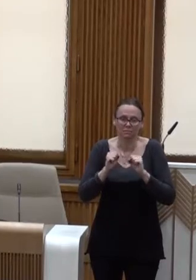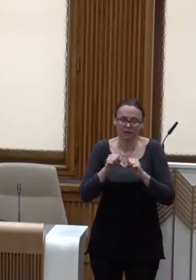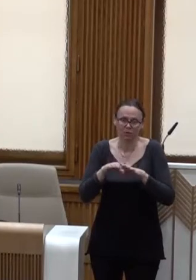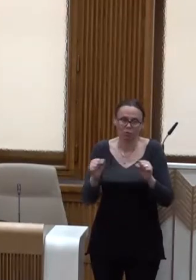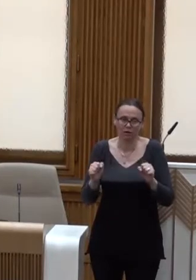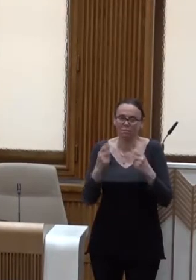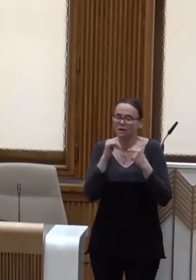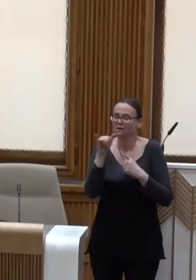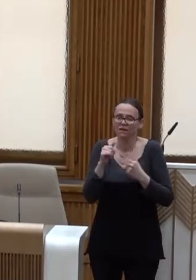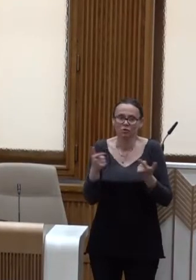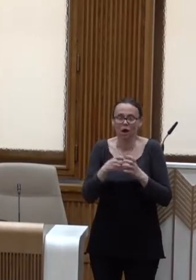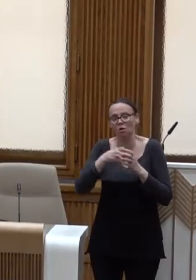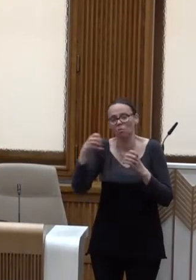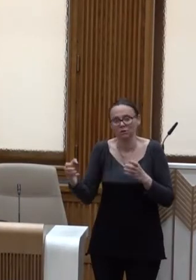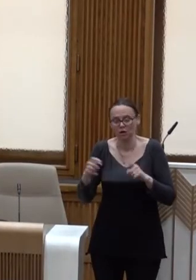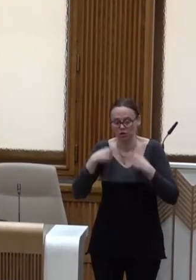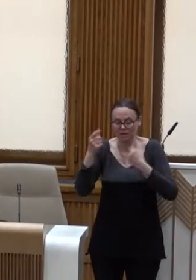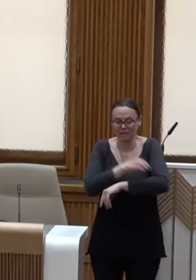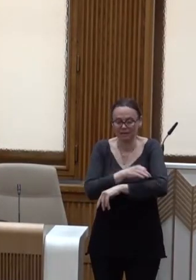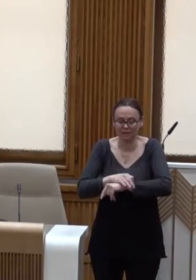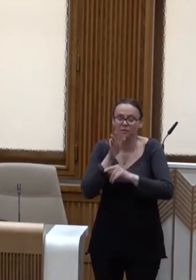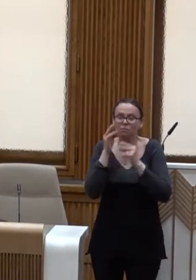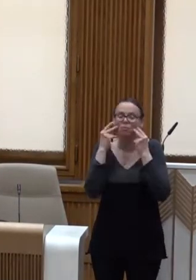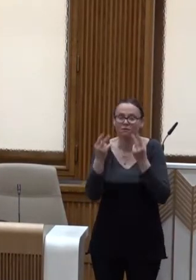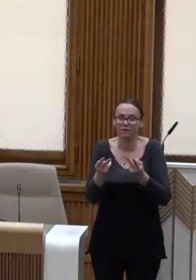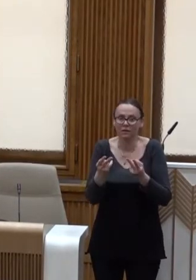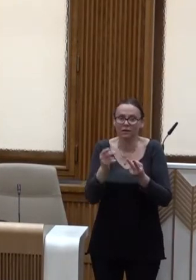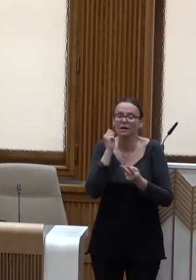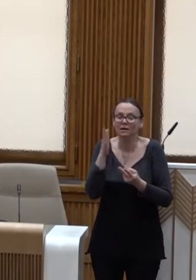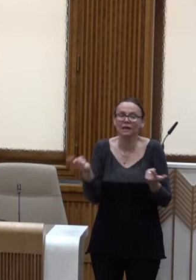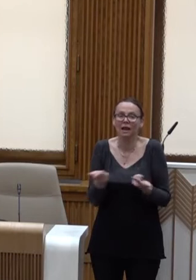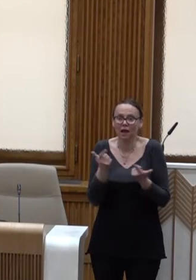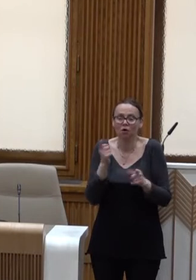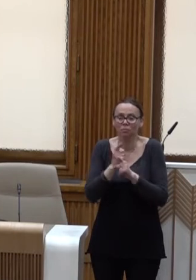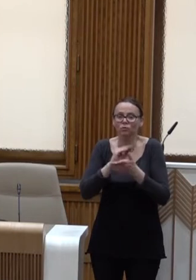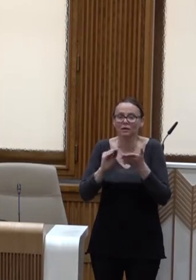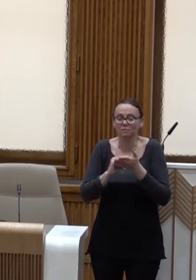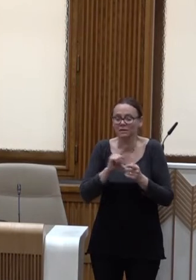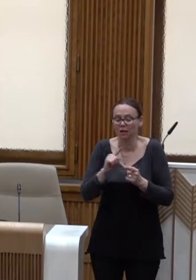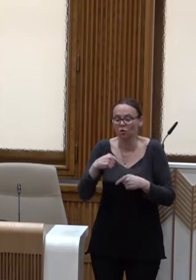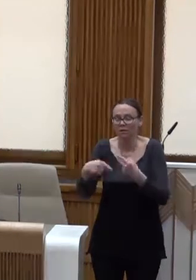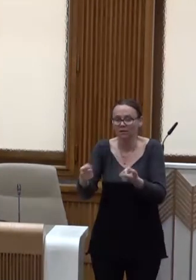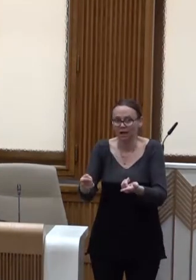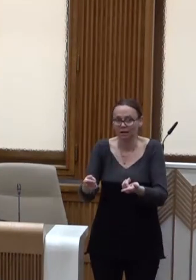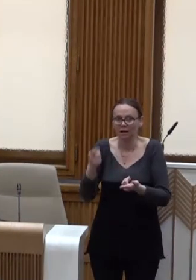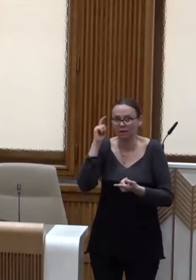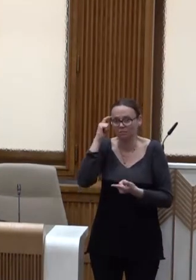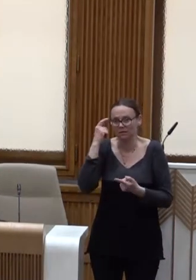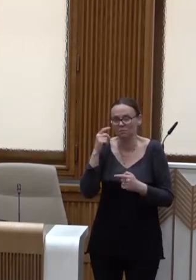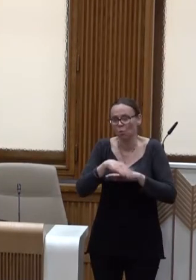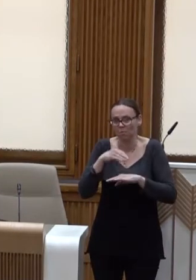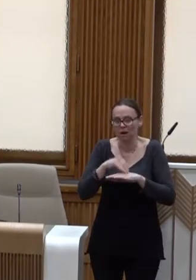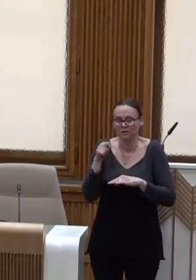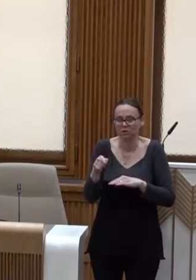podaljšati. Naslednji teden bomo videli, lahko bi tudi napisali do nadaljnega. Mislim, v praksi